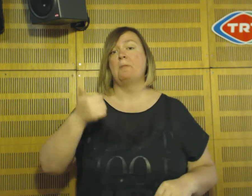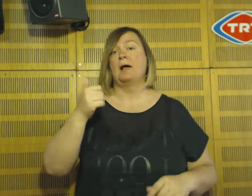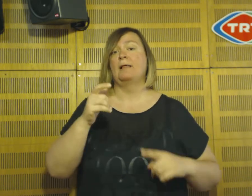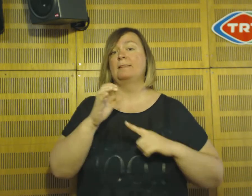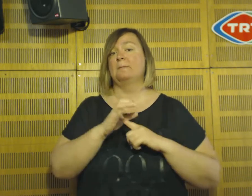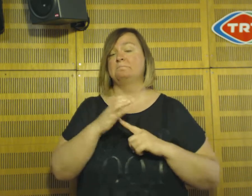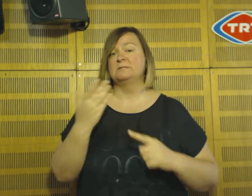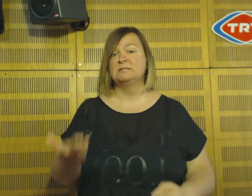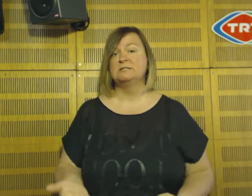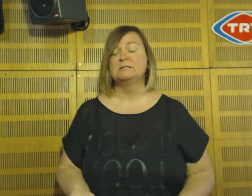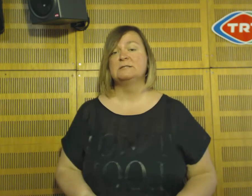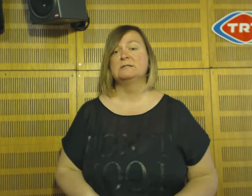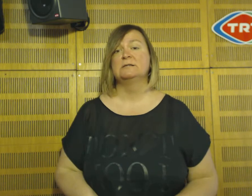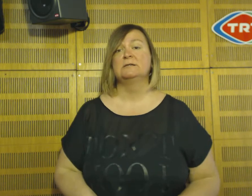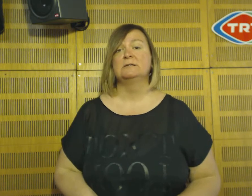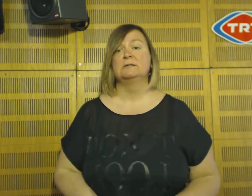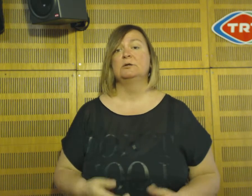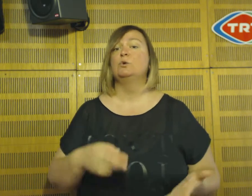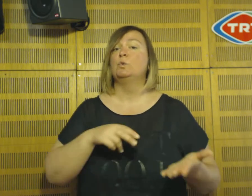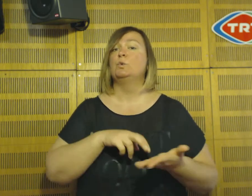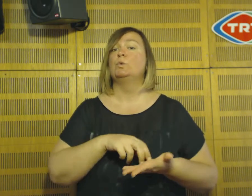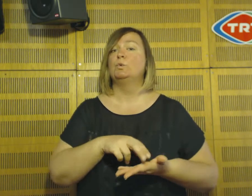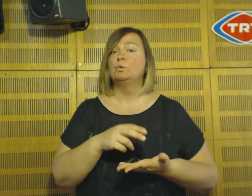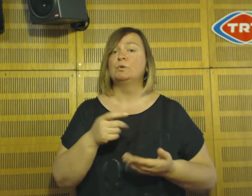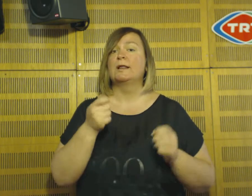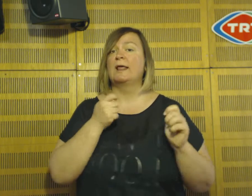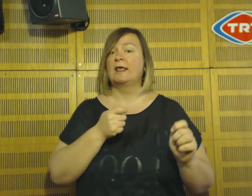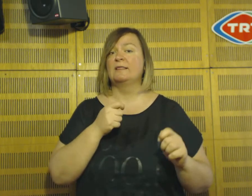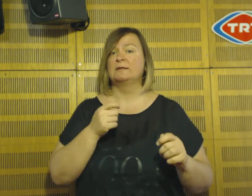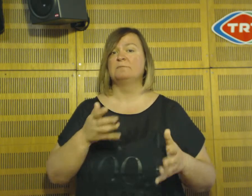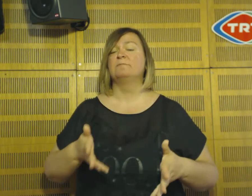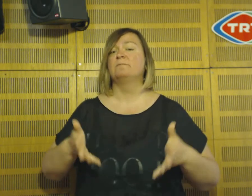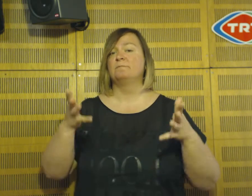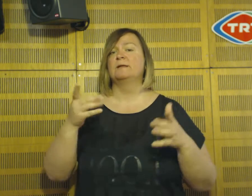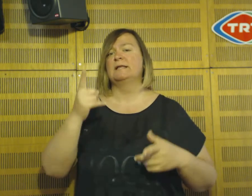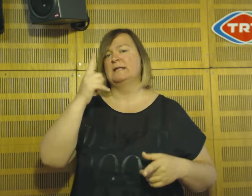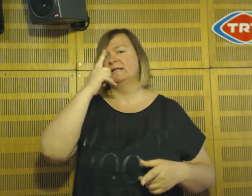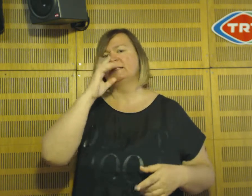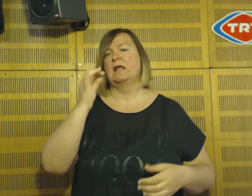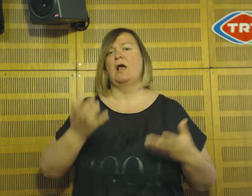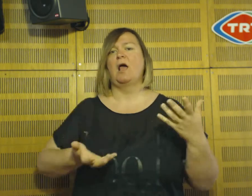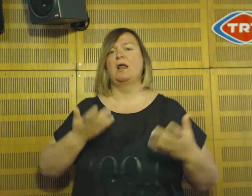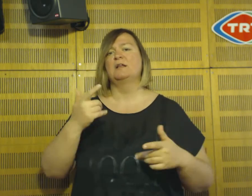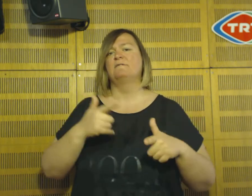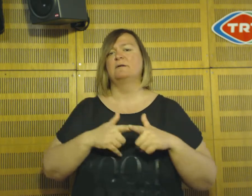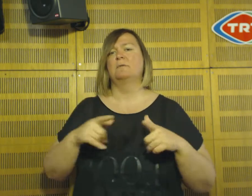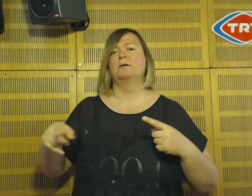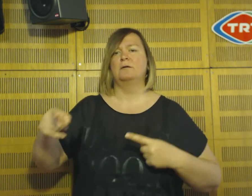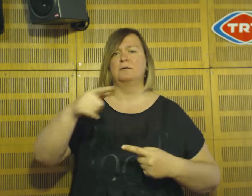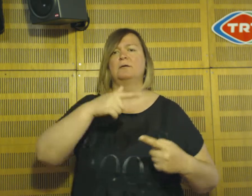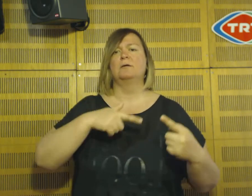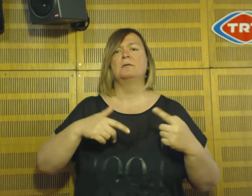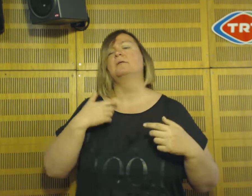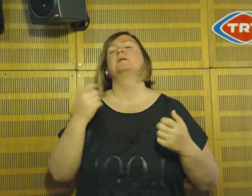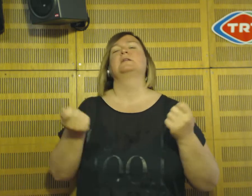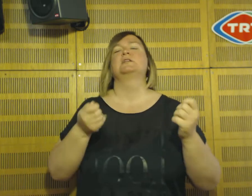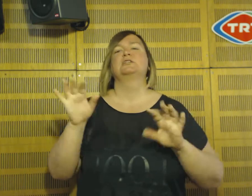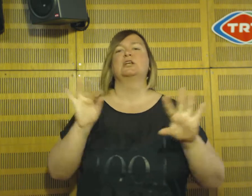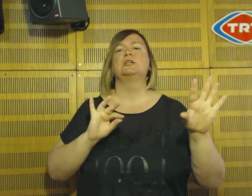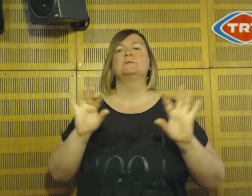temsilcisi, yürütücü eğitim şirketi ve bir insan kaynakları şirketiyle objektif bir seçimle yapılıyor. Normal